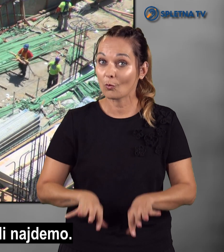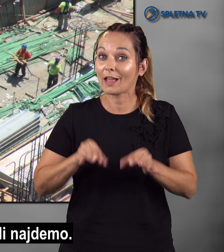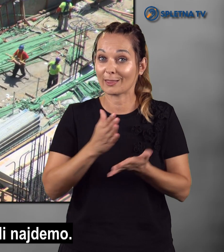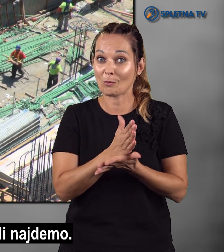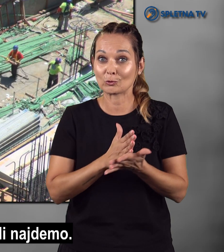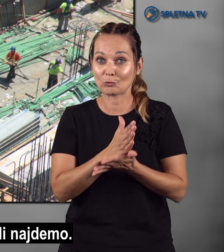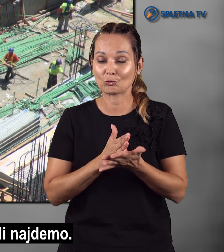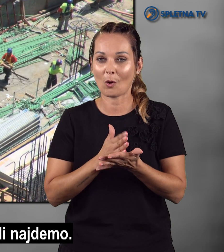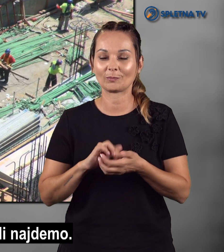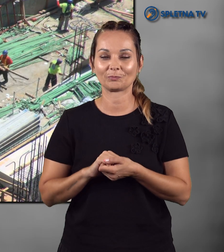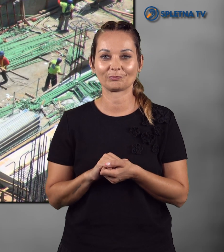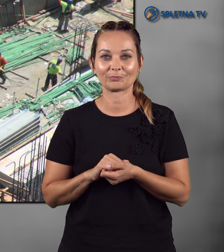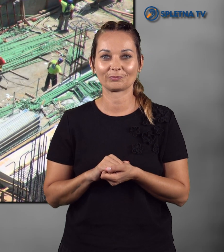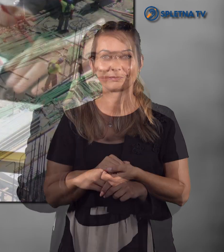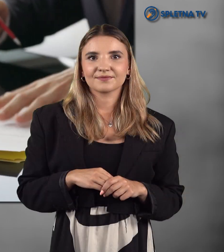najdemo.